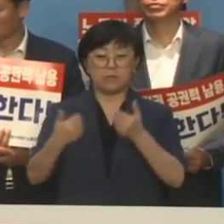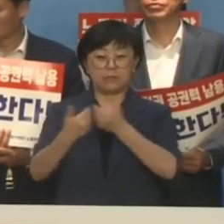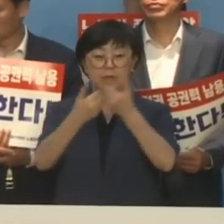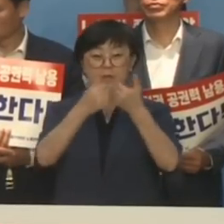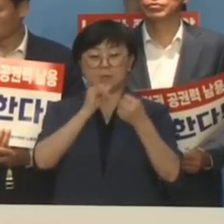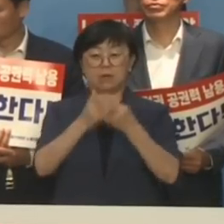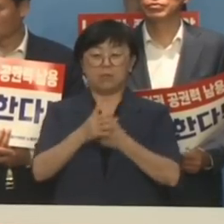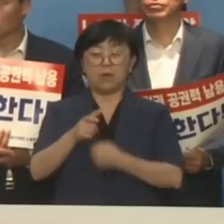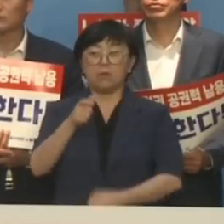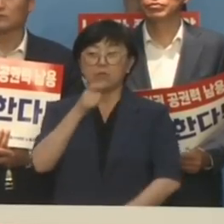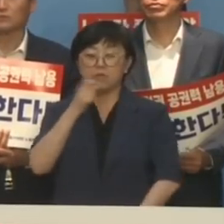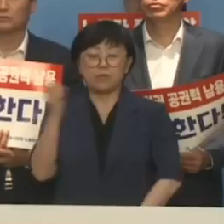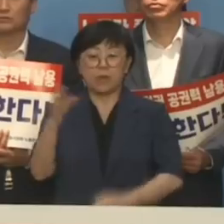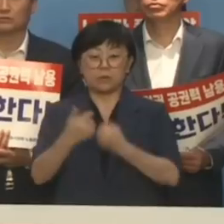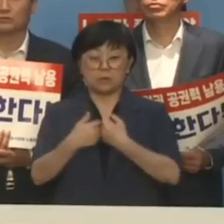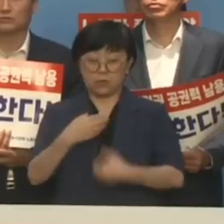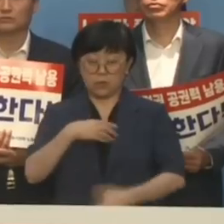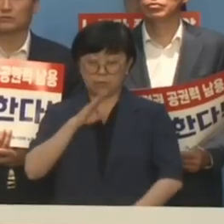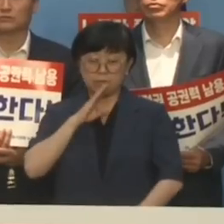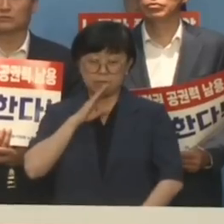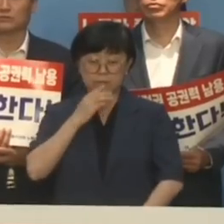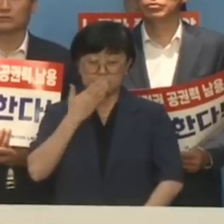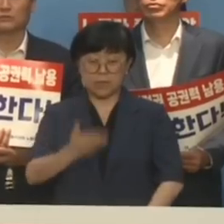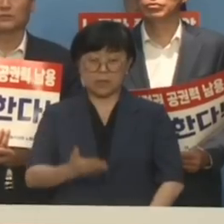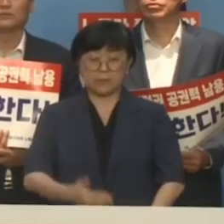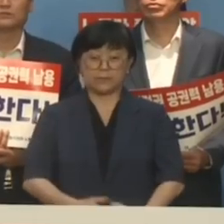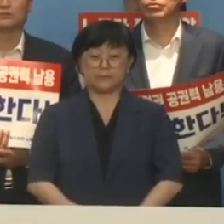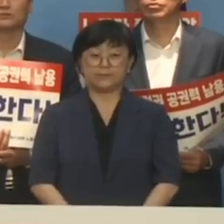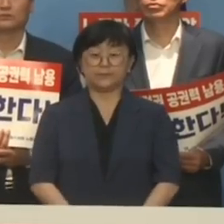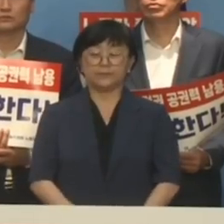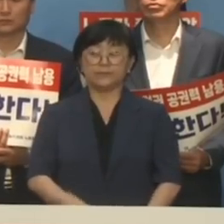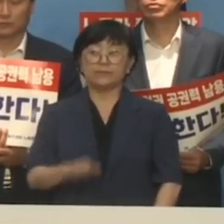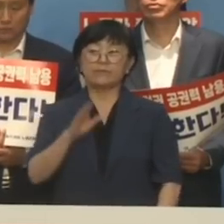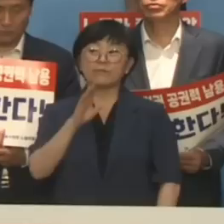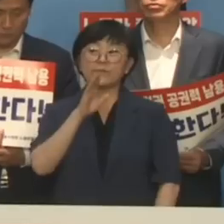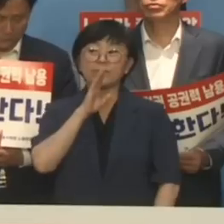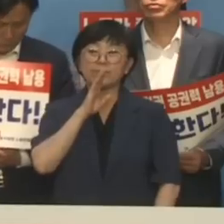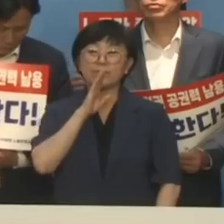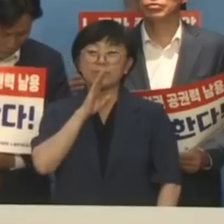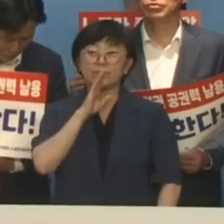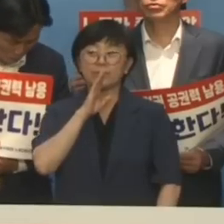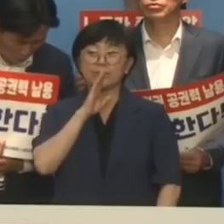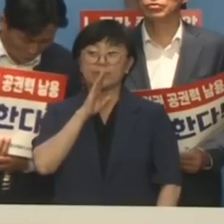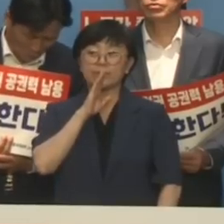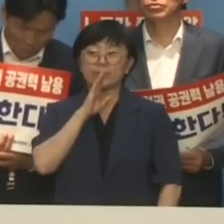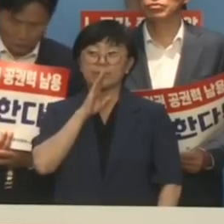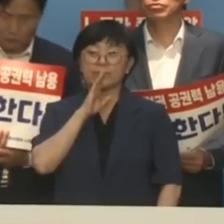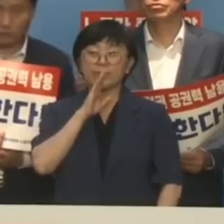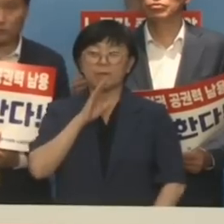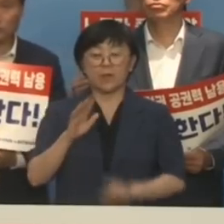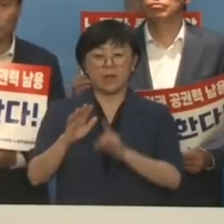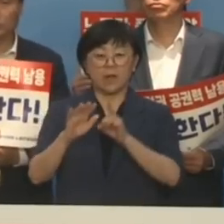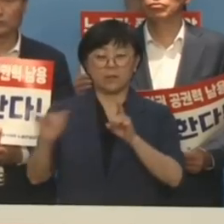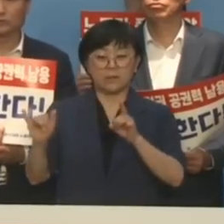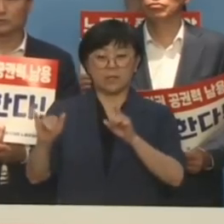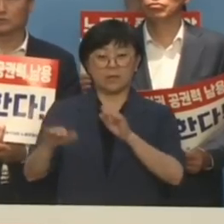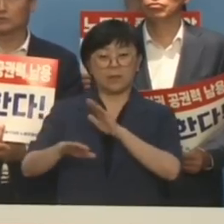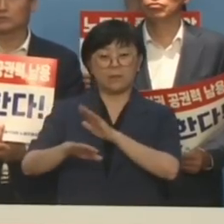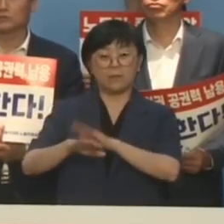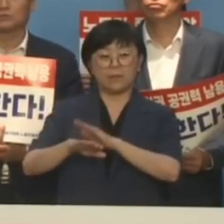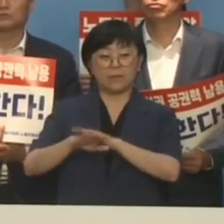그 물병을 던지는 게 그렇게 위협이 됩니까? 과연 이 한 사람의